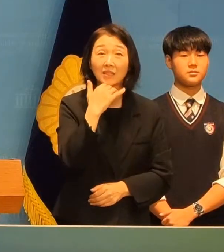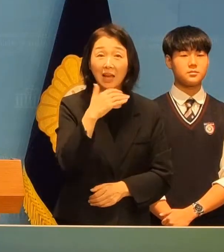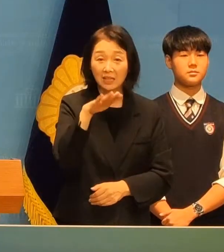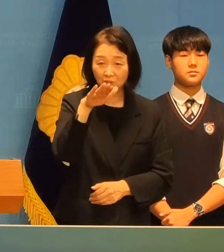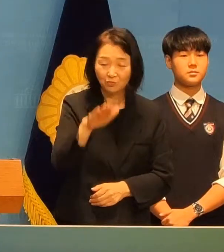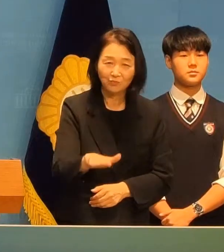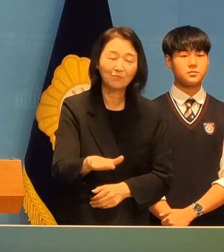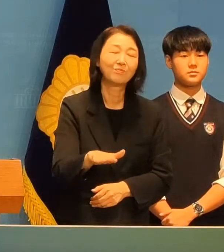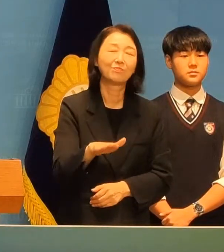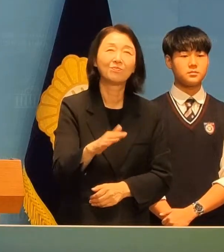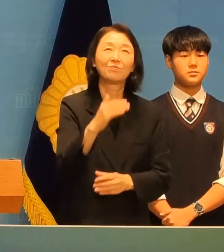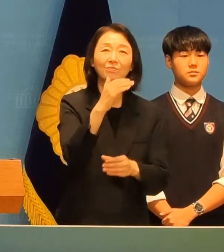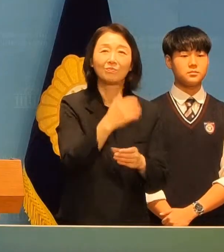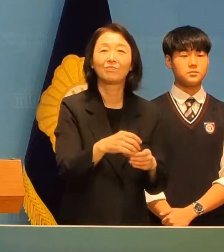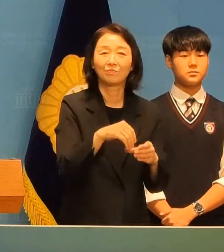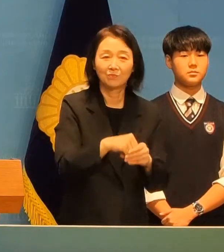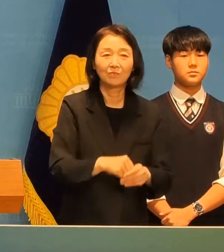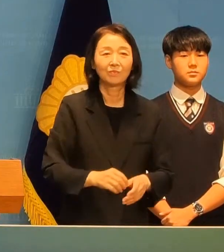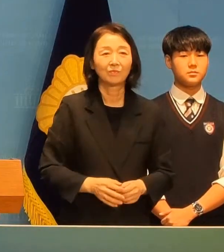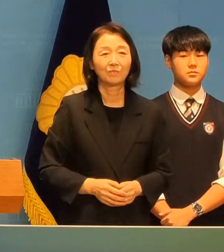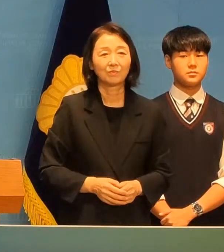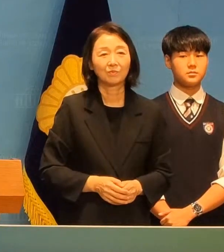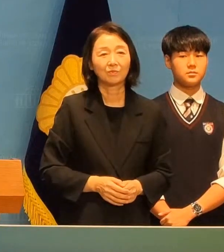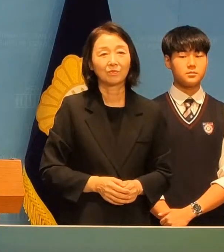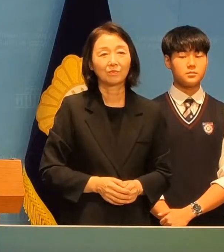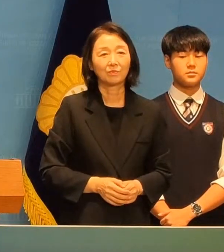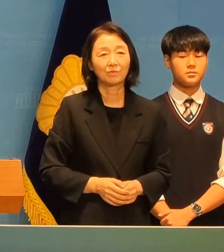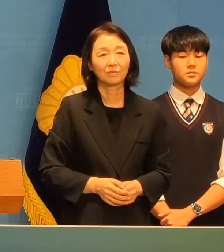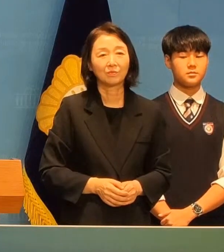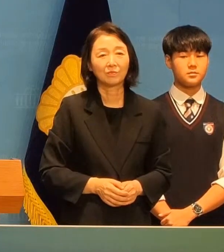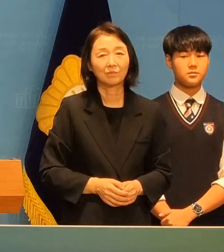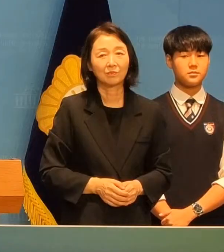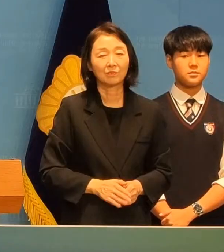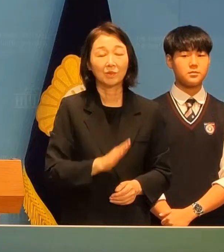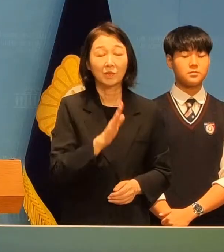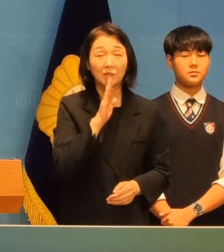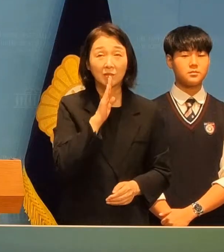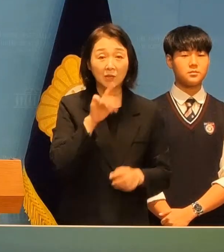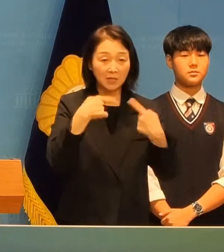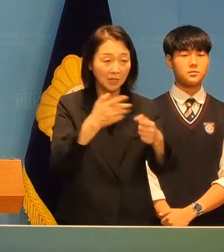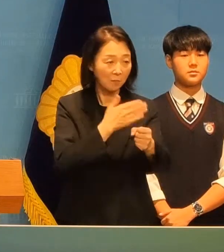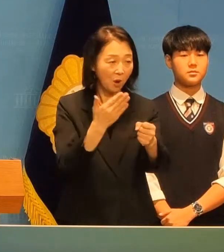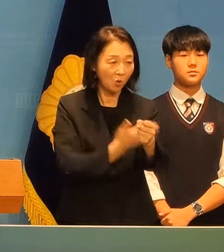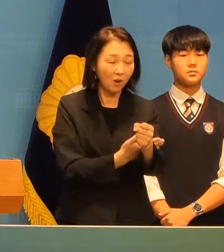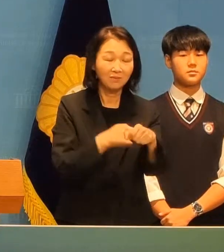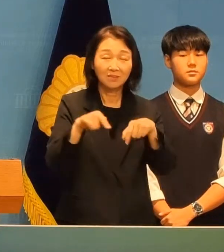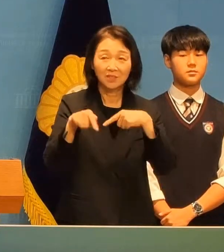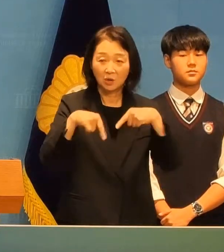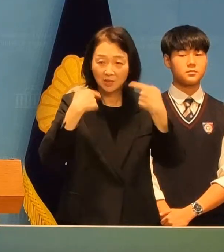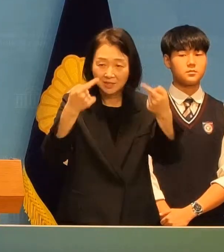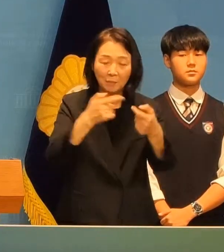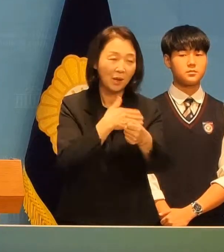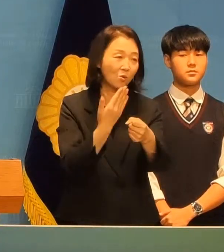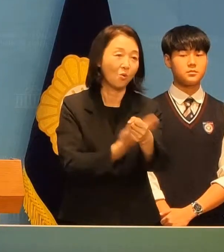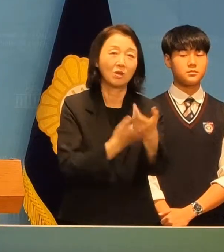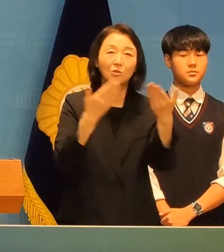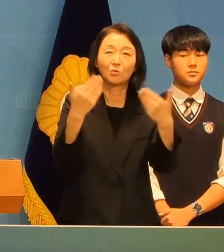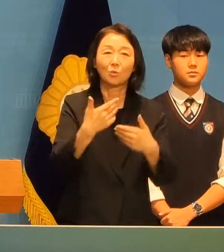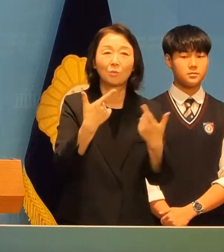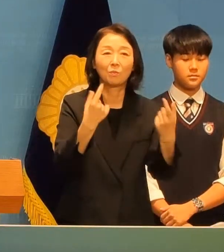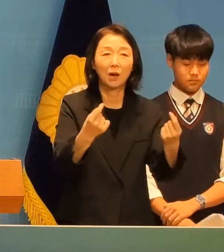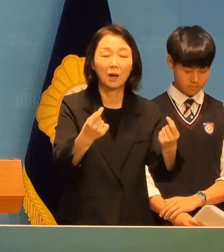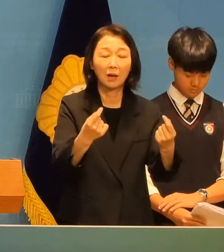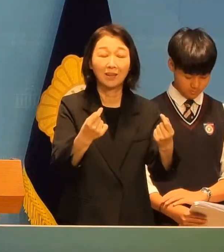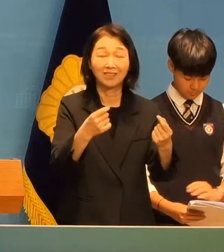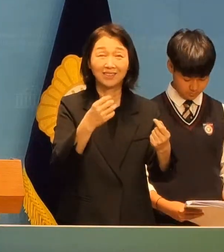인하하는 내용이 담겨 있습니다. 진정한 참정권은 정치에 참여할 권리입니다. 단순